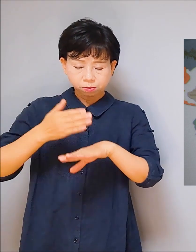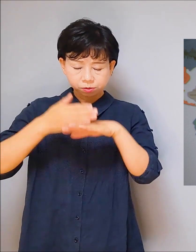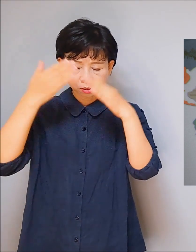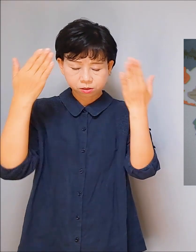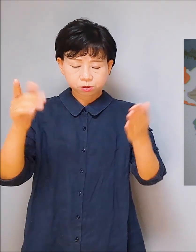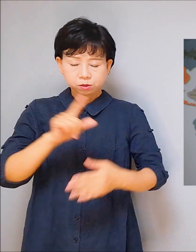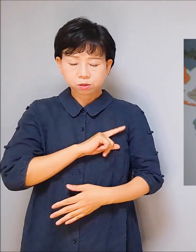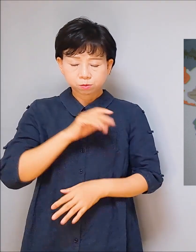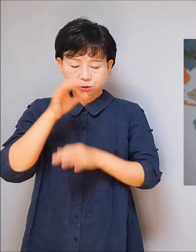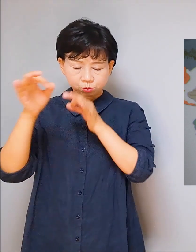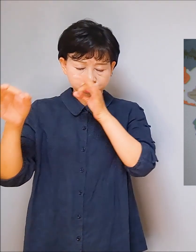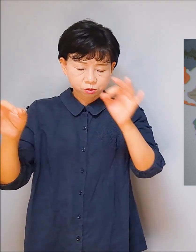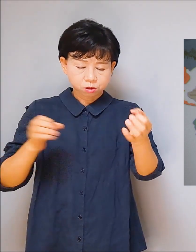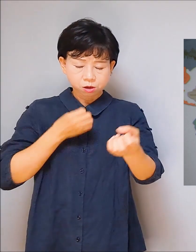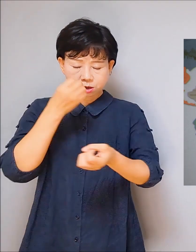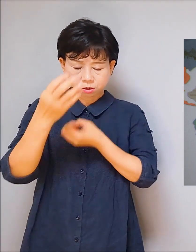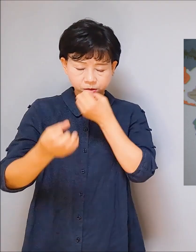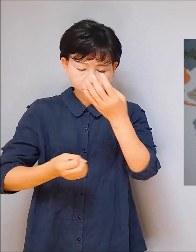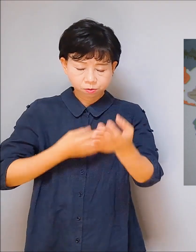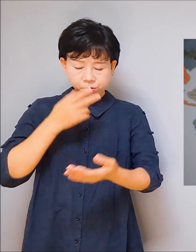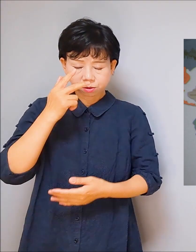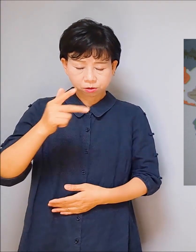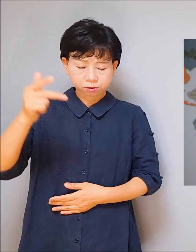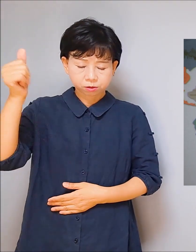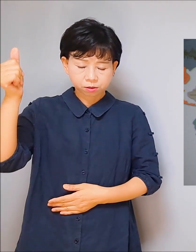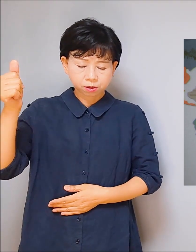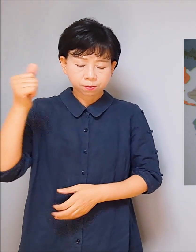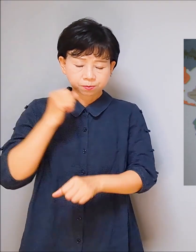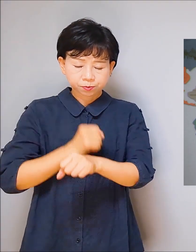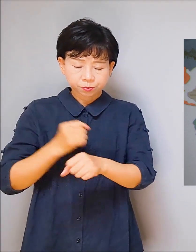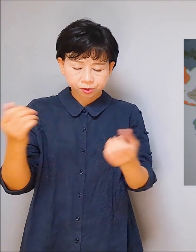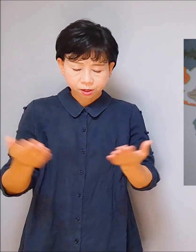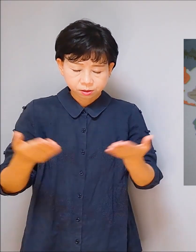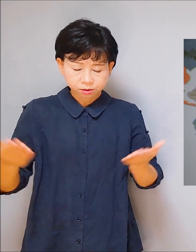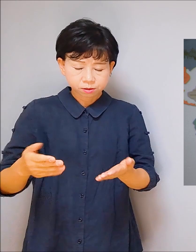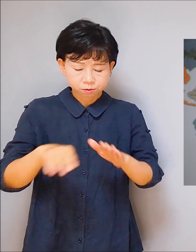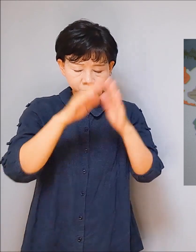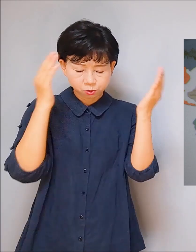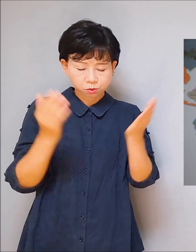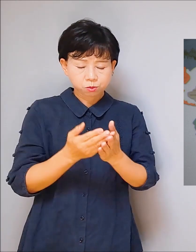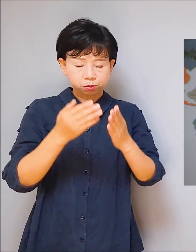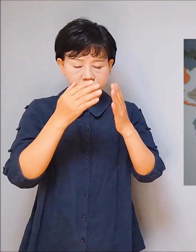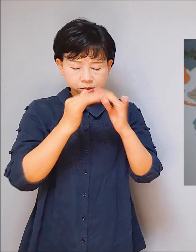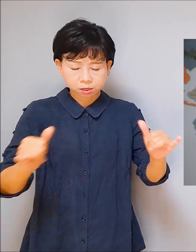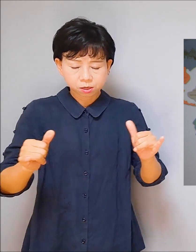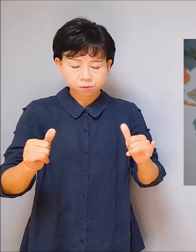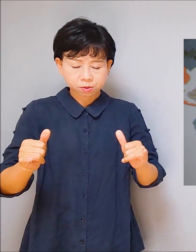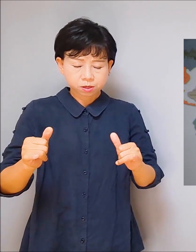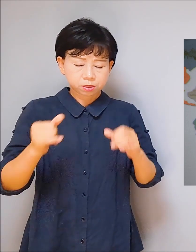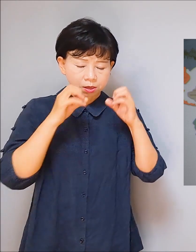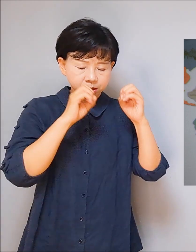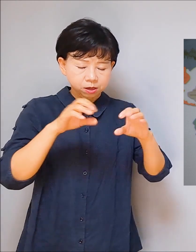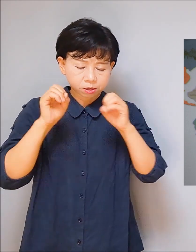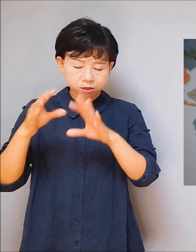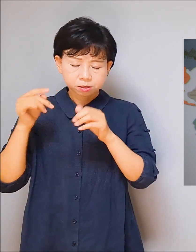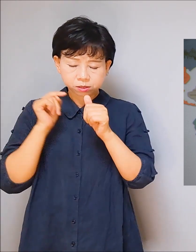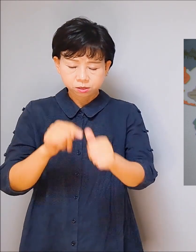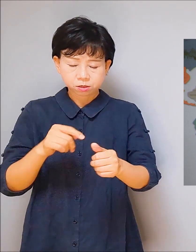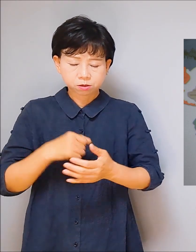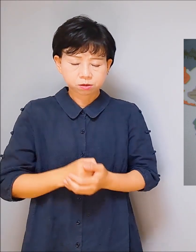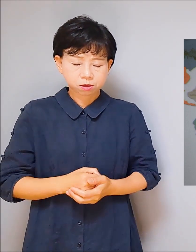이름을 불러 아뢰며 그가 하는 일을 만민 중에 알게 할지어다. 그들이 광야 사막길에서